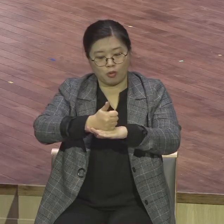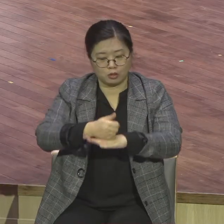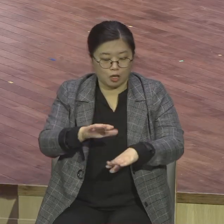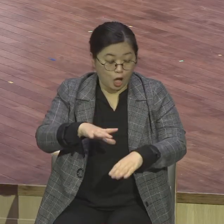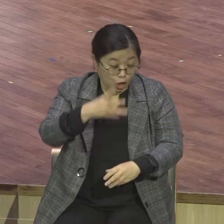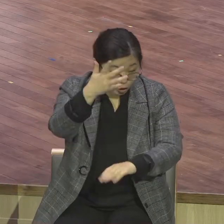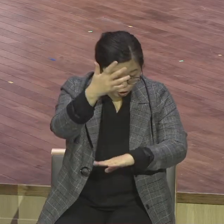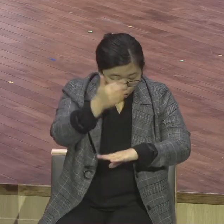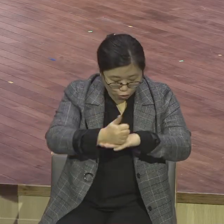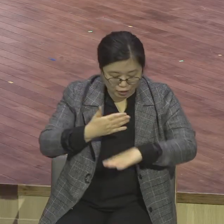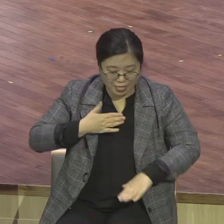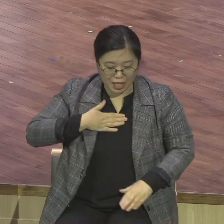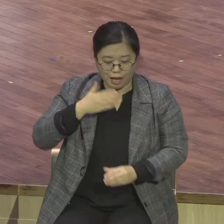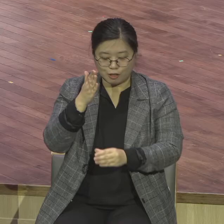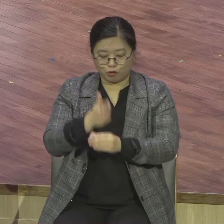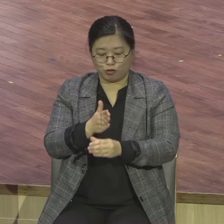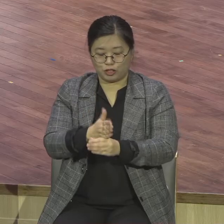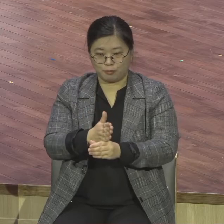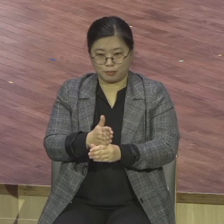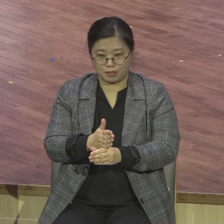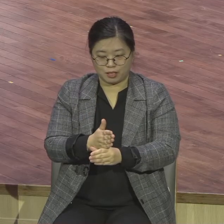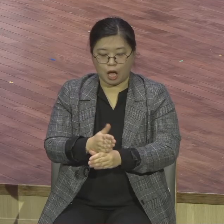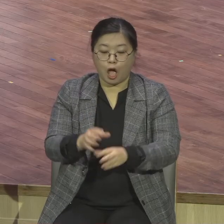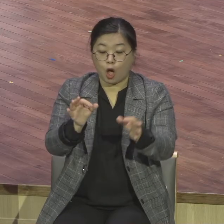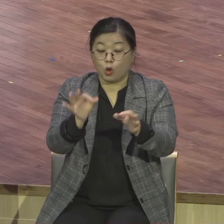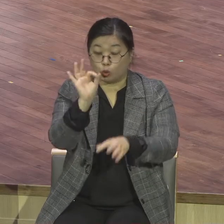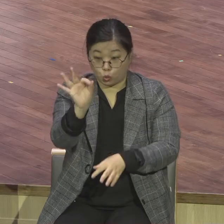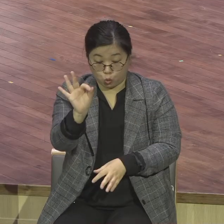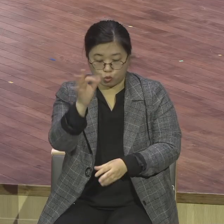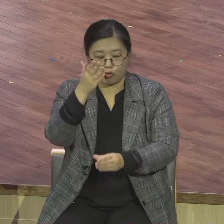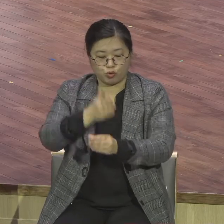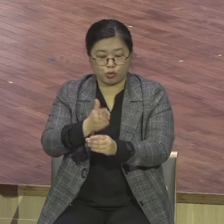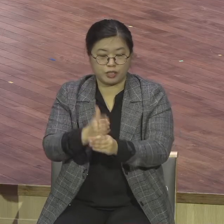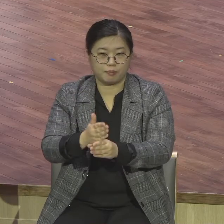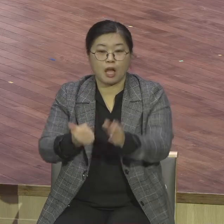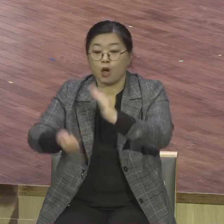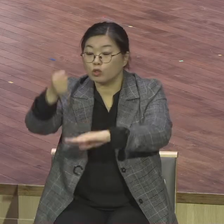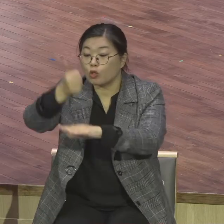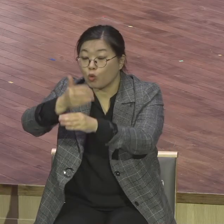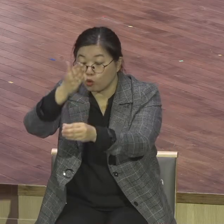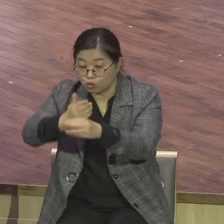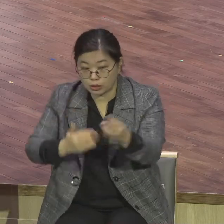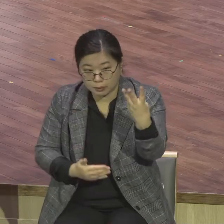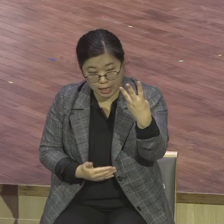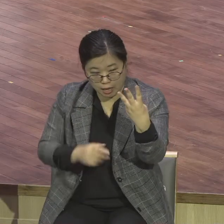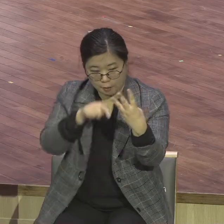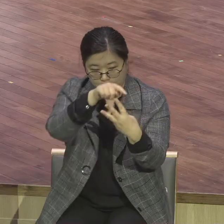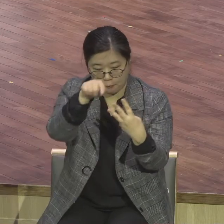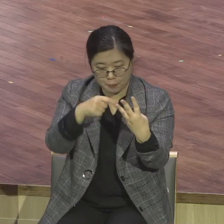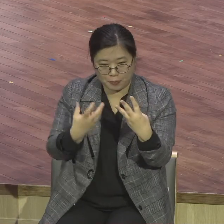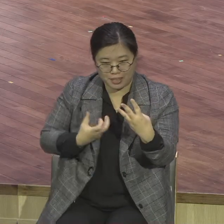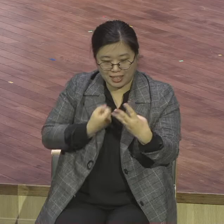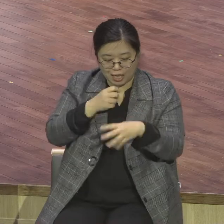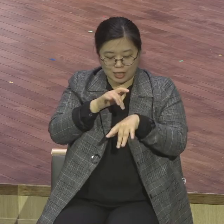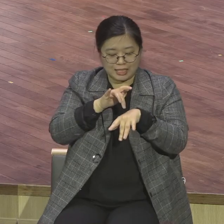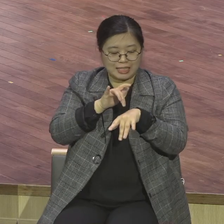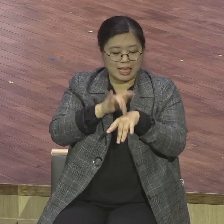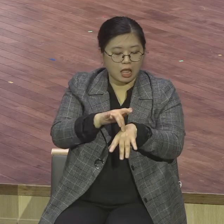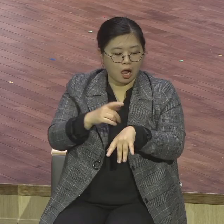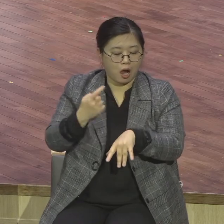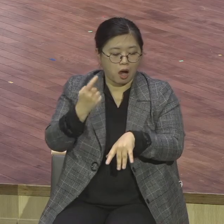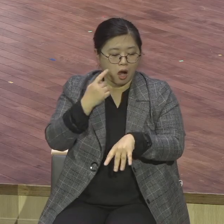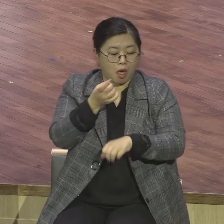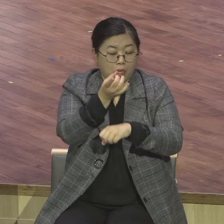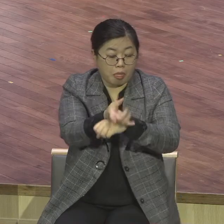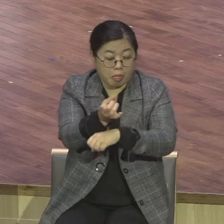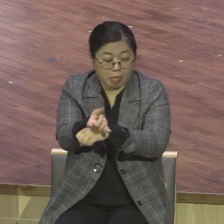나중에는 다 멸망길로 가도록 잘 되는 것 같은데 다 나중에는 슬픔에 이를 가는 눈물